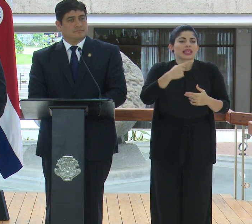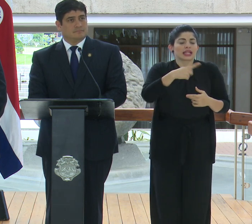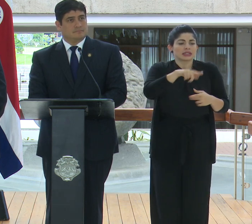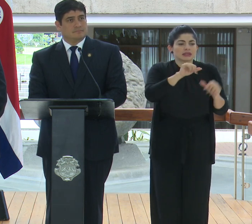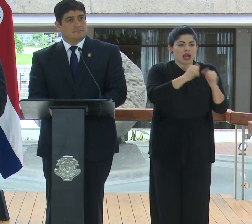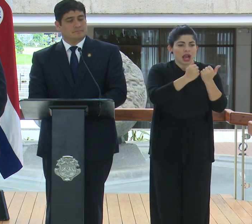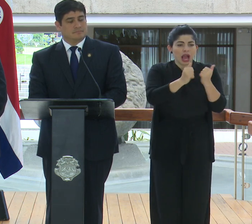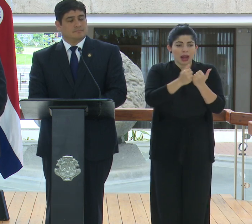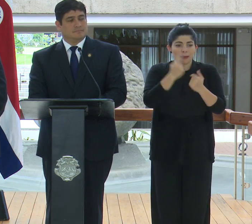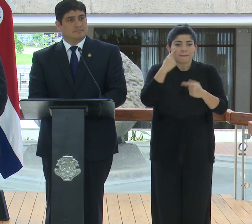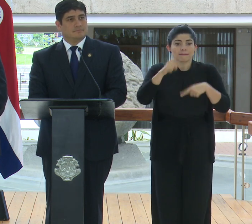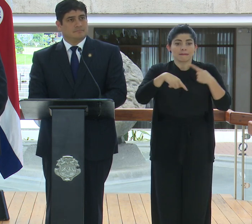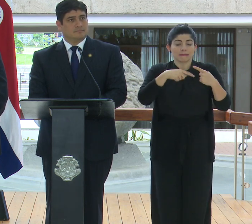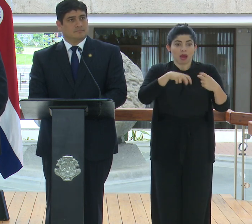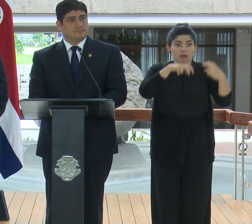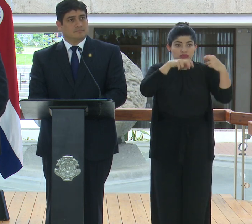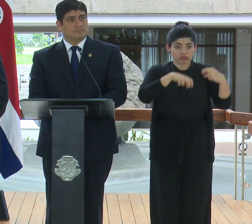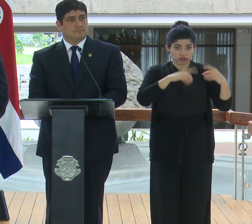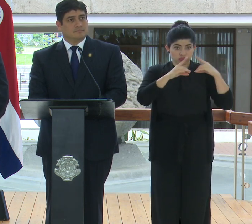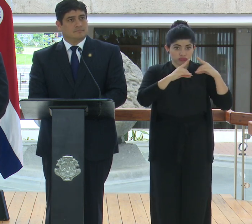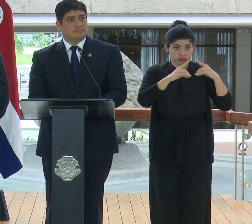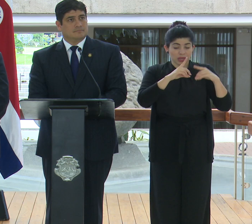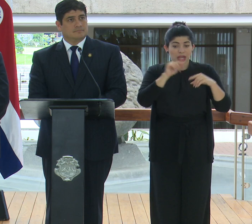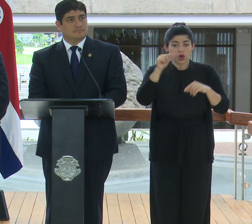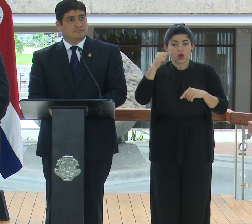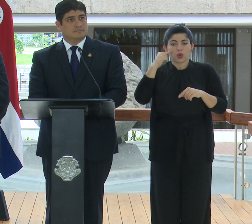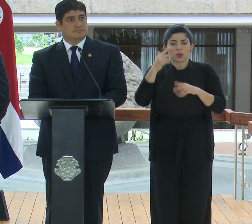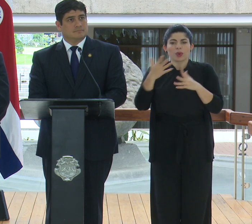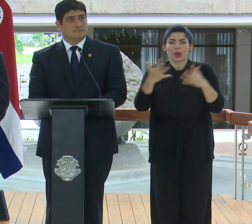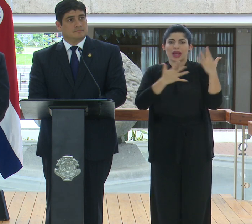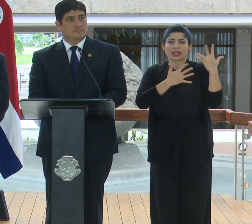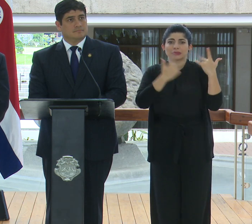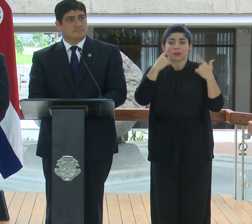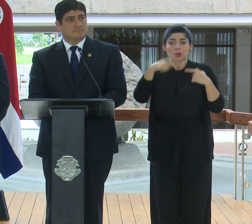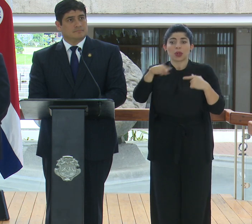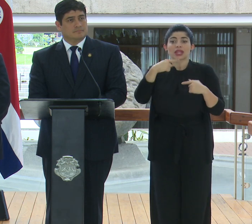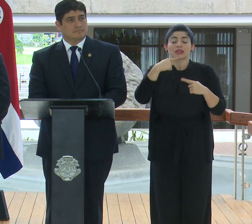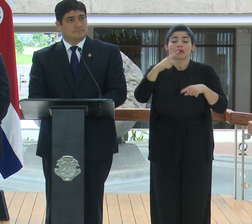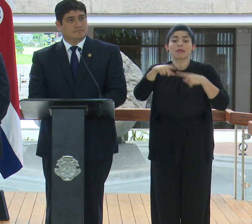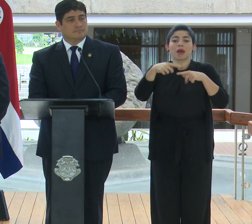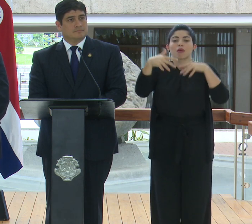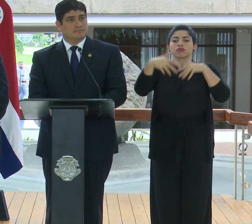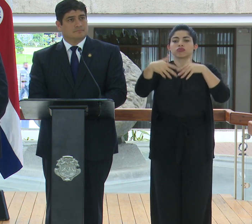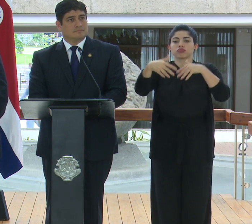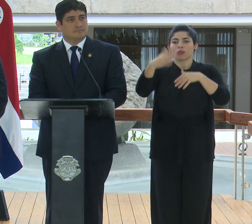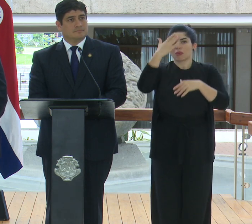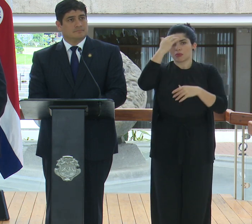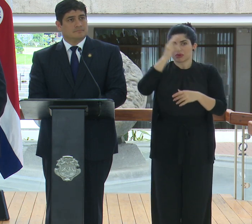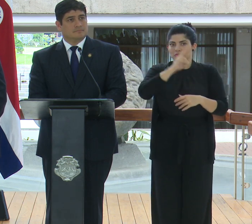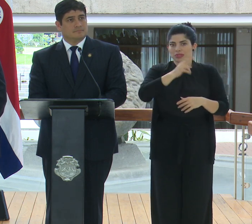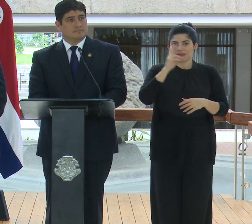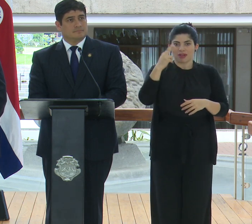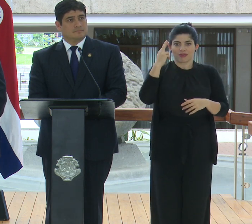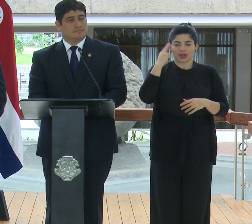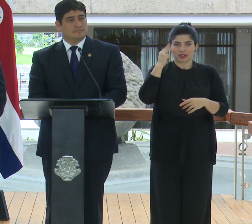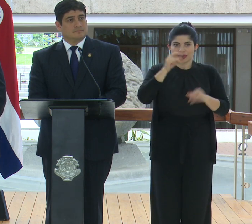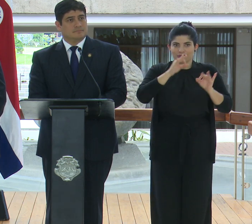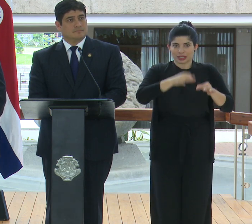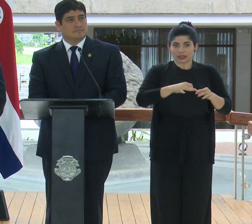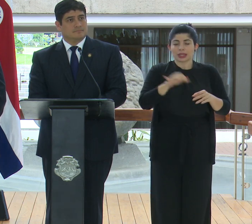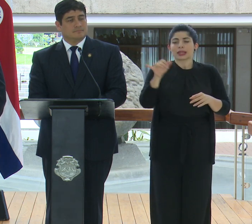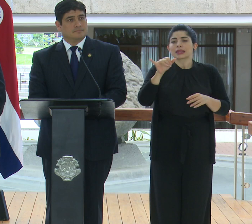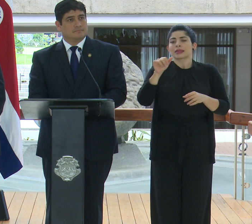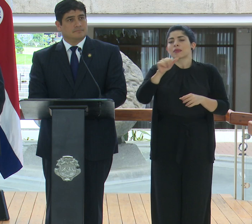de verdad sentarse en la mesa? ¿Y qué opina el gobierno? Porque los sectores ya están hablando de manifestaciones u otras presiones debido a esa decisión. Y también